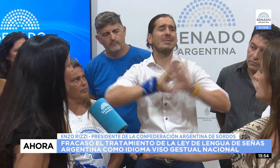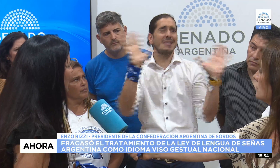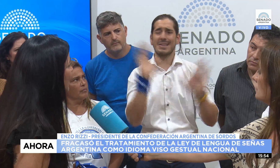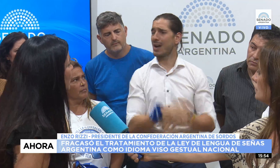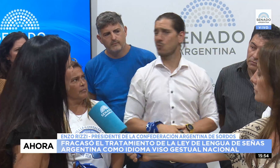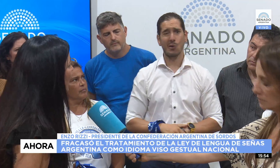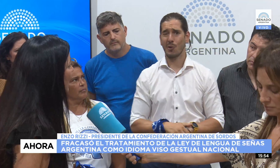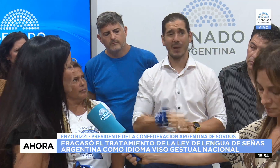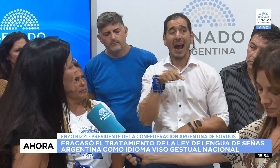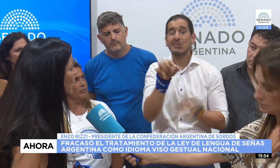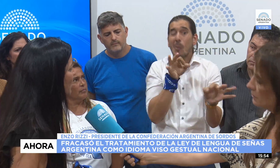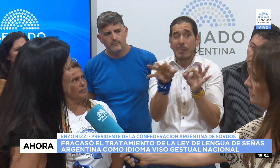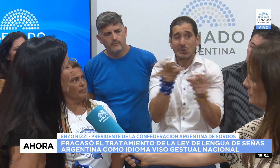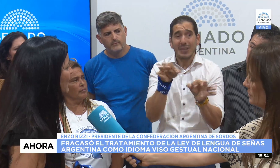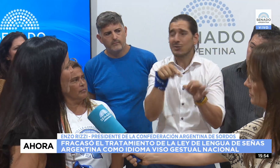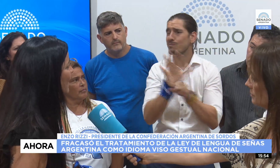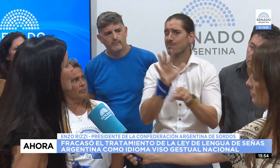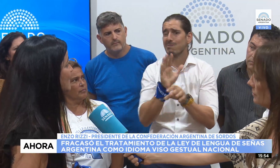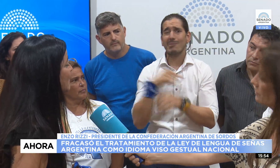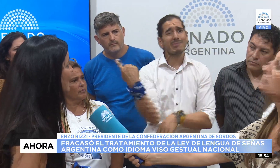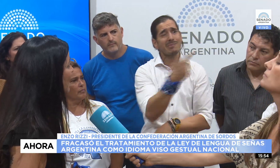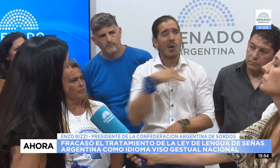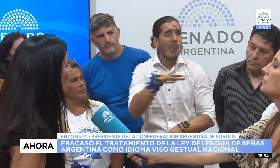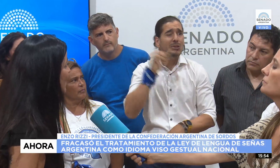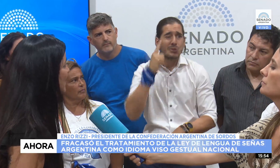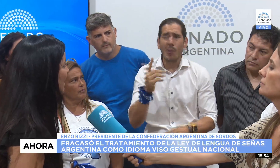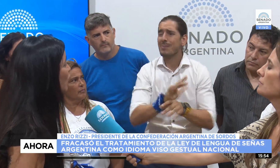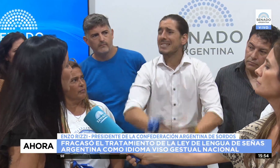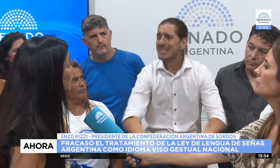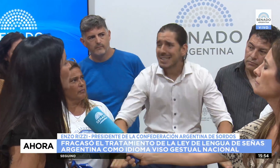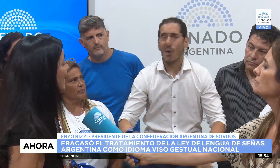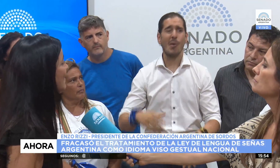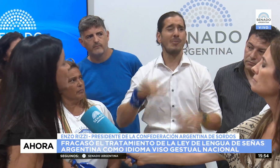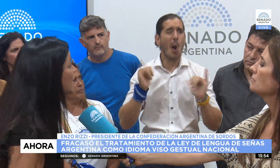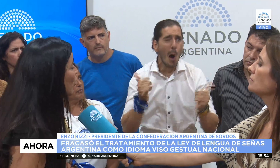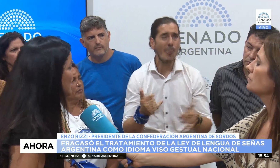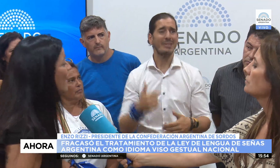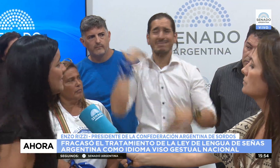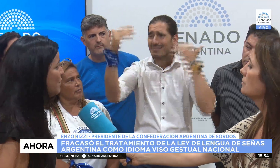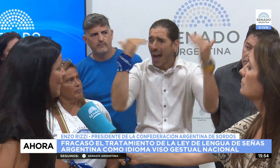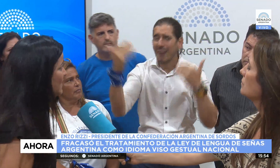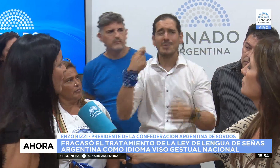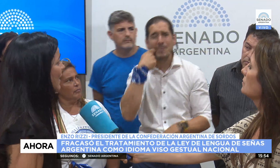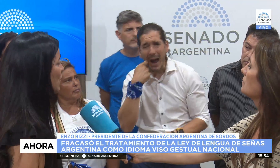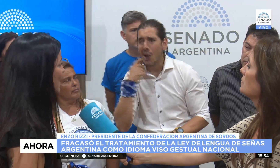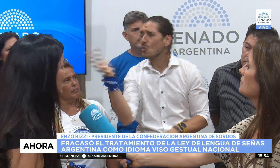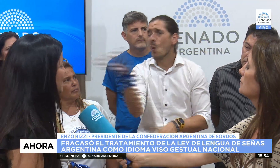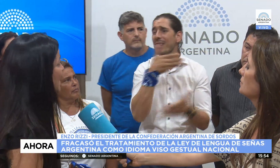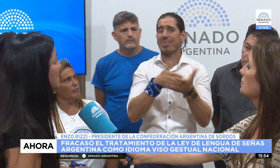y no es solamente por el tema de la accesibilidad en lengua de señas. Nosotros desde chicos, es para las infancias, para las adolescencias,